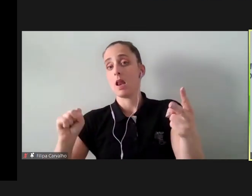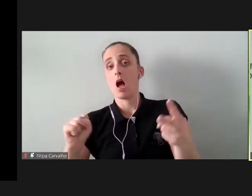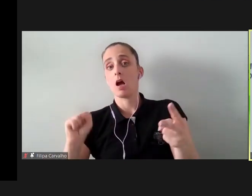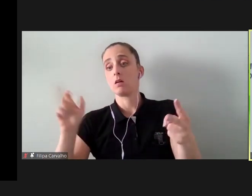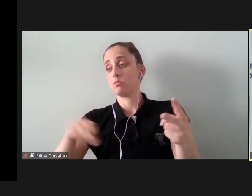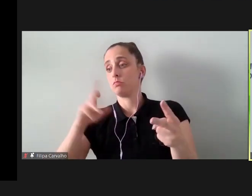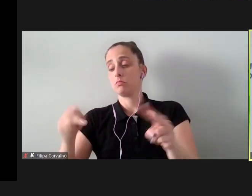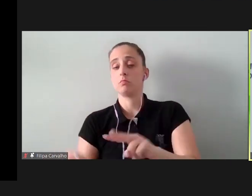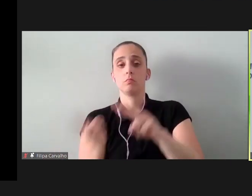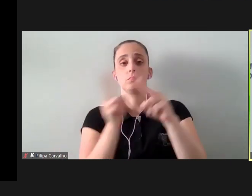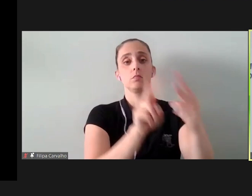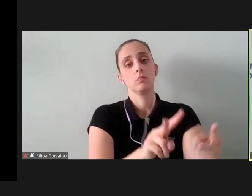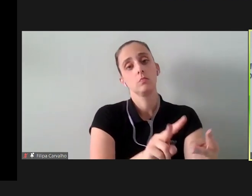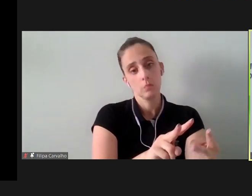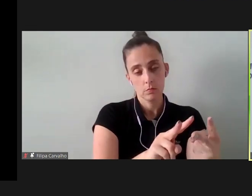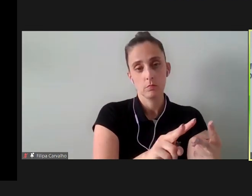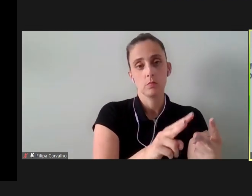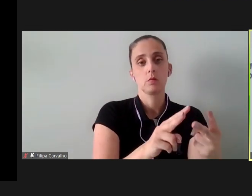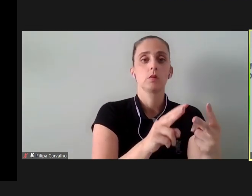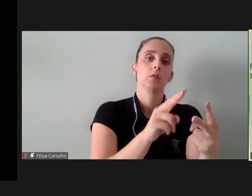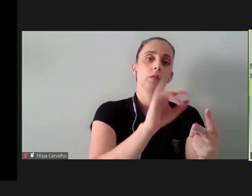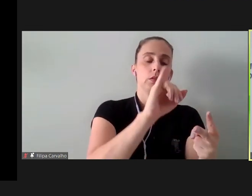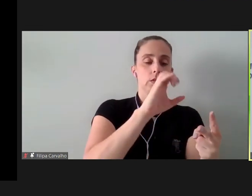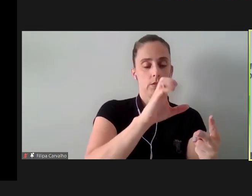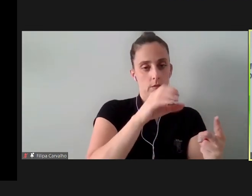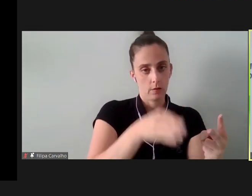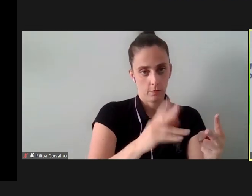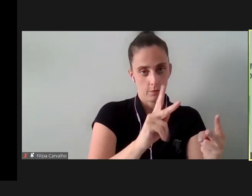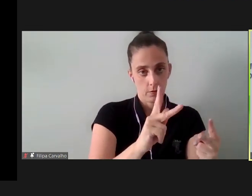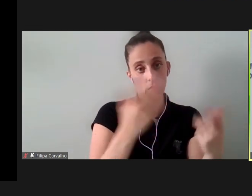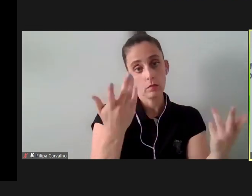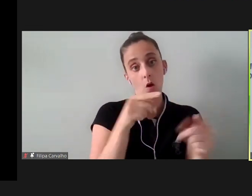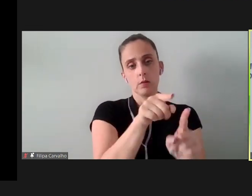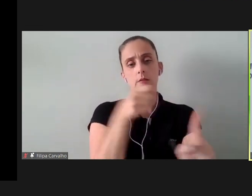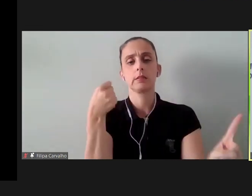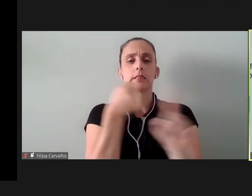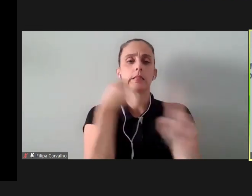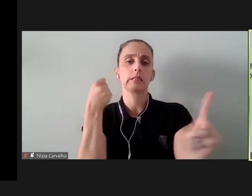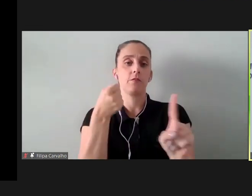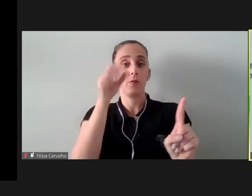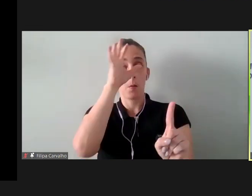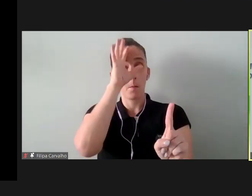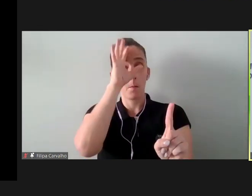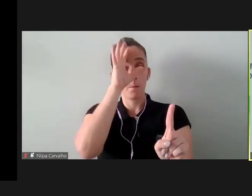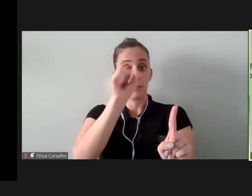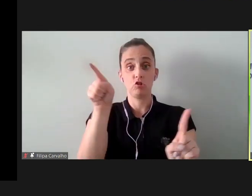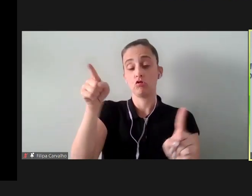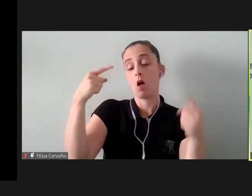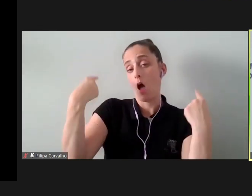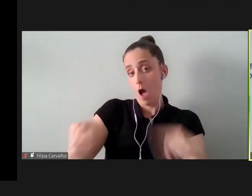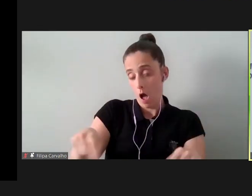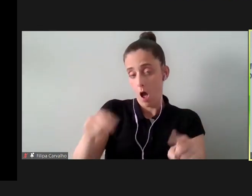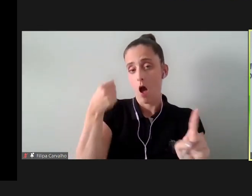o ICV. Então, este é um desafio que este Ministério tem,